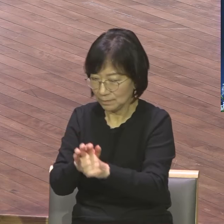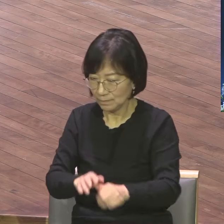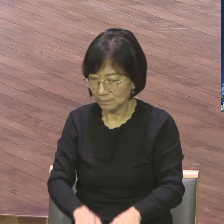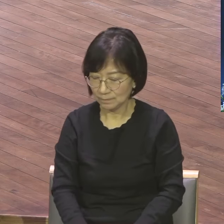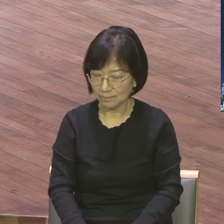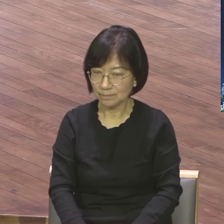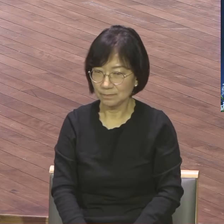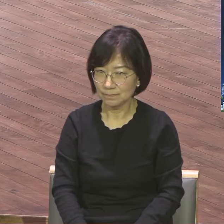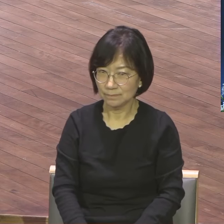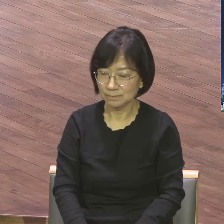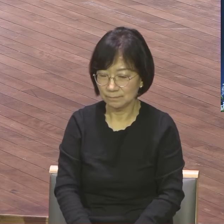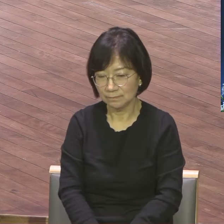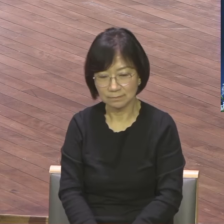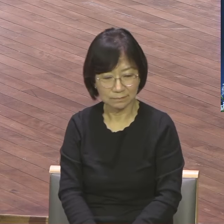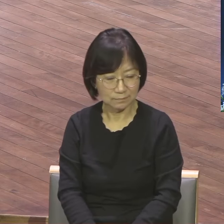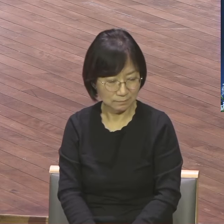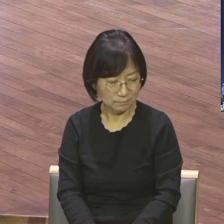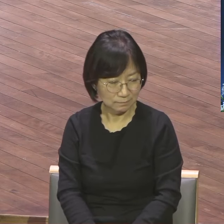귀하게 여기는 거예요.